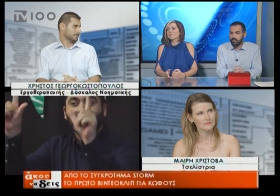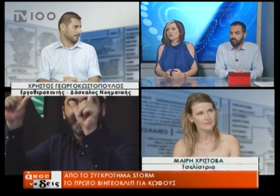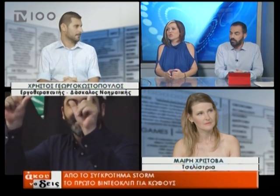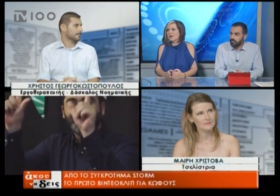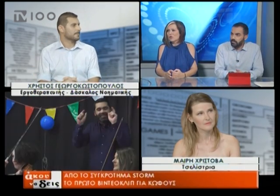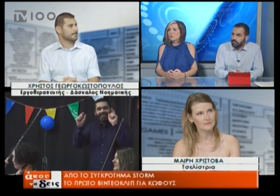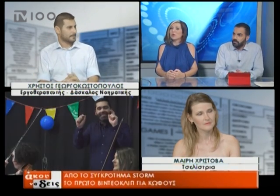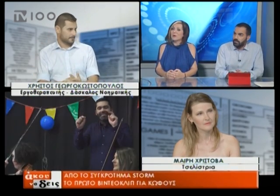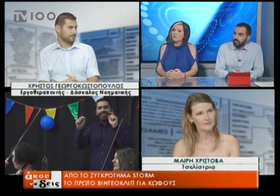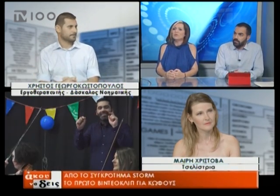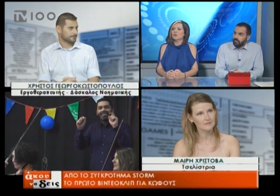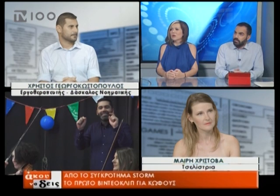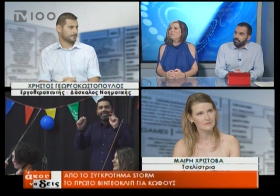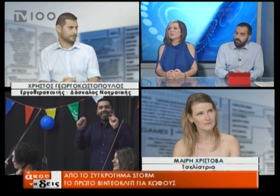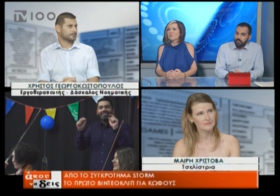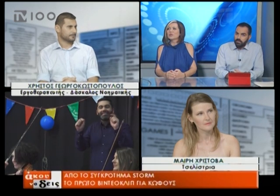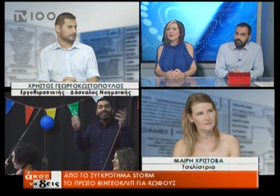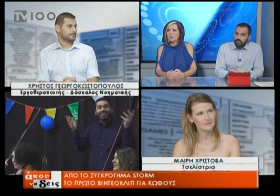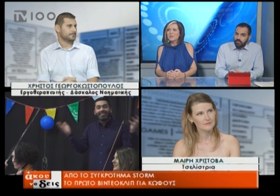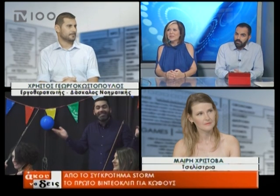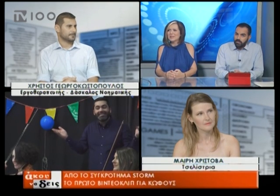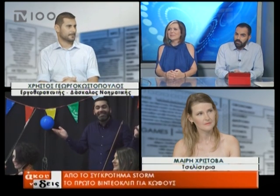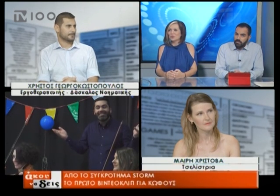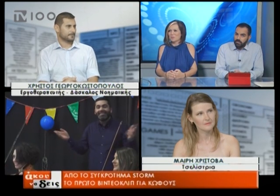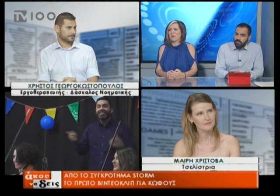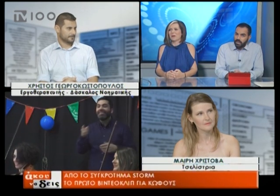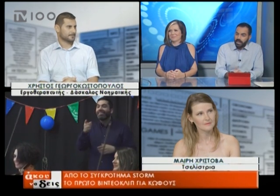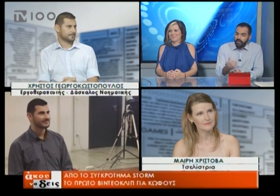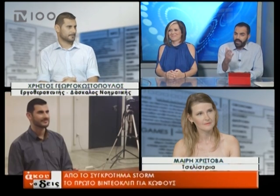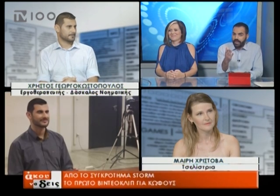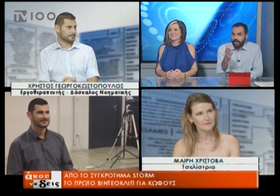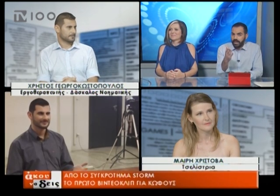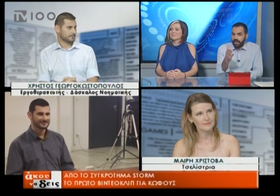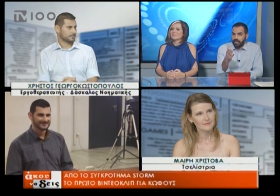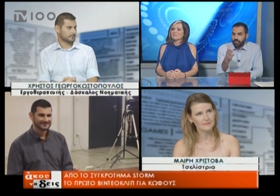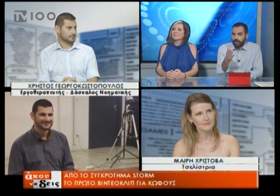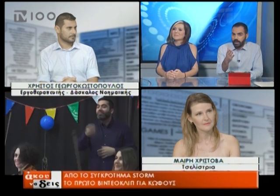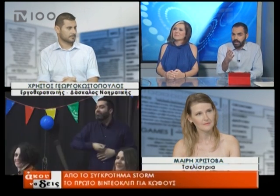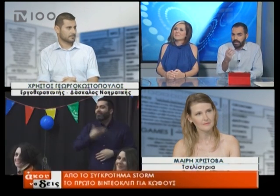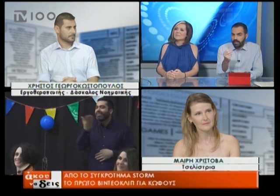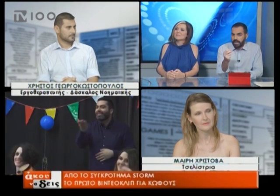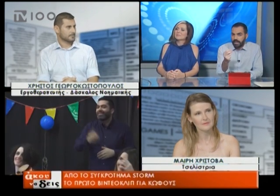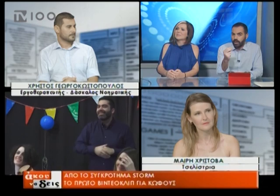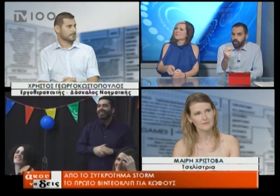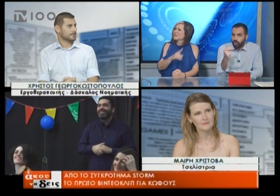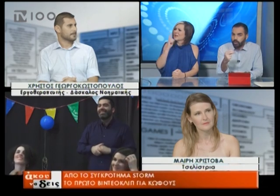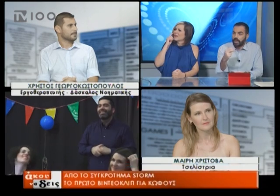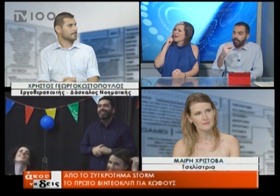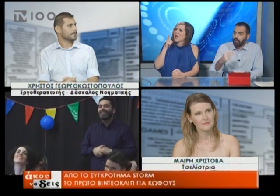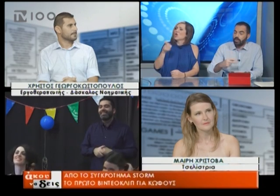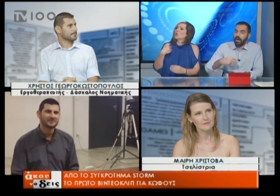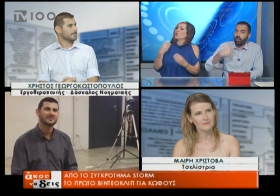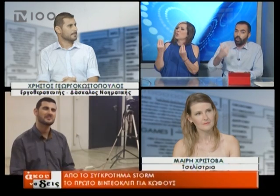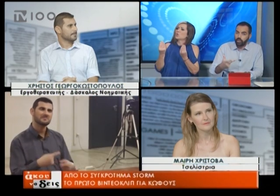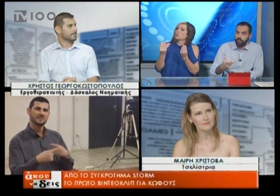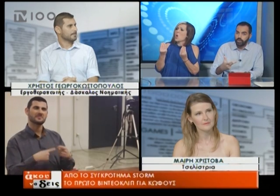Πρέπει να σπάσει αυτό το στερεότυπο. Και με αυτό το βίντεο κλιπ πιστεύω ότι έχουμε ξεκινήσει να το σπάμε. Και βρέθηκε, Σοφία μου, αν κατάλαβα καλά, και ο τρόπος για να